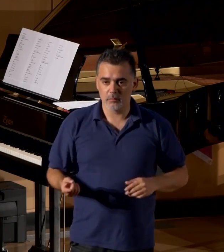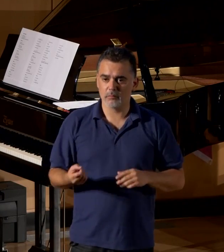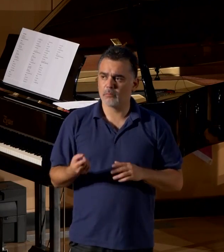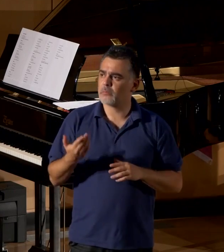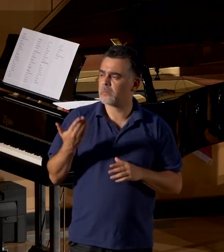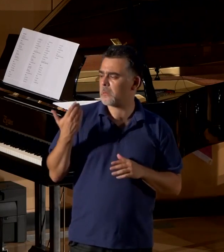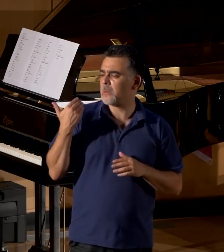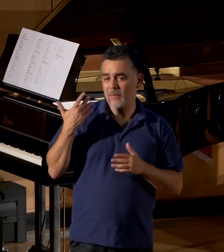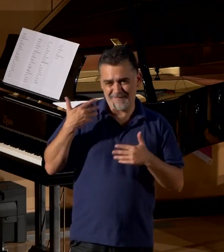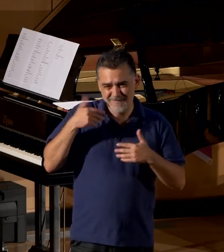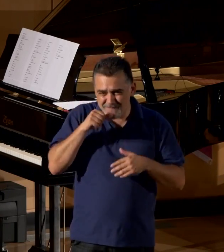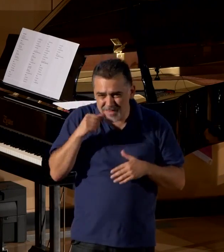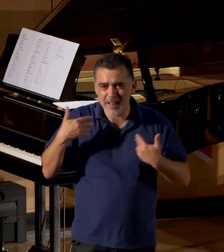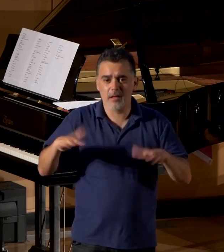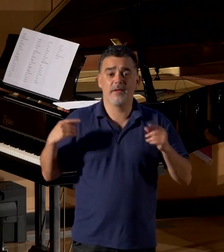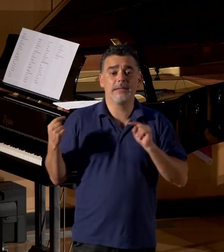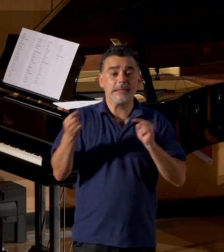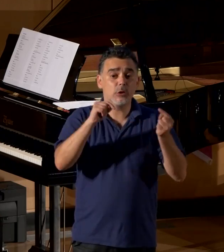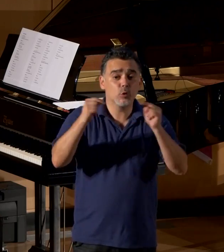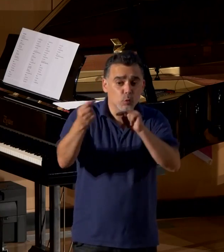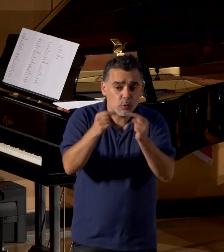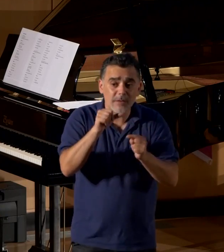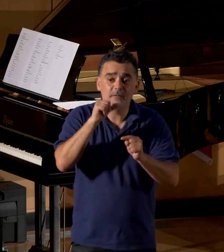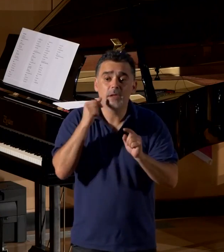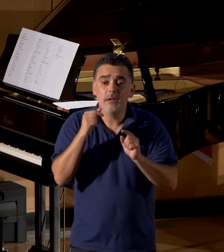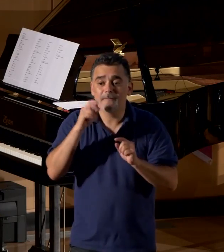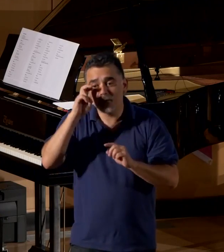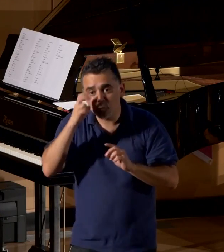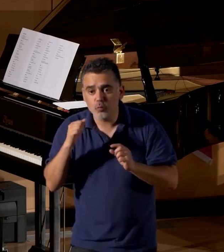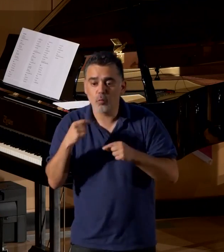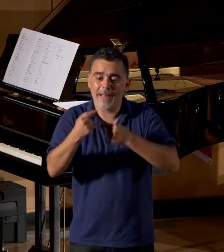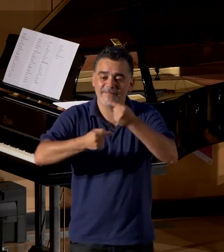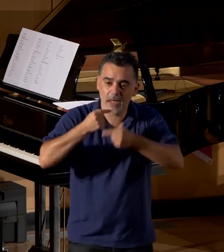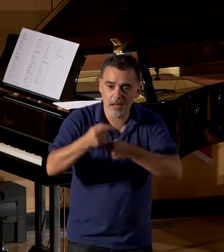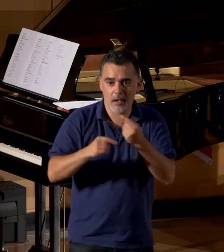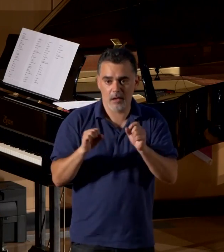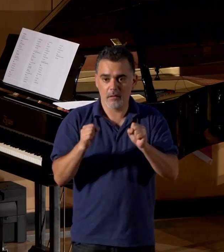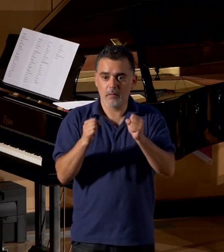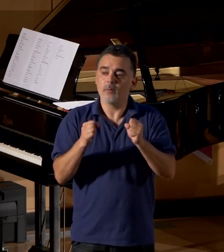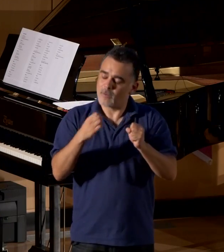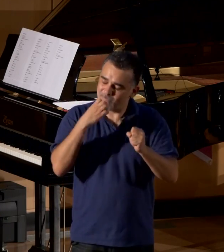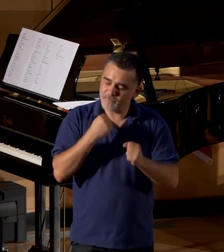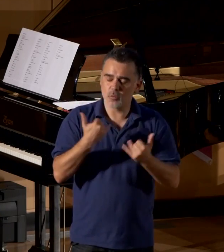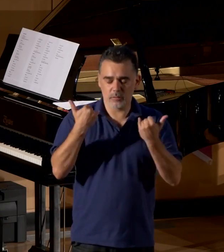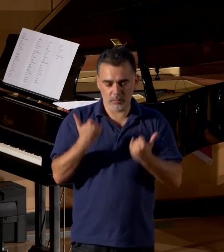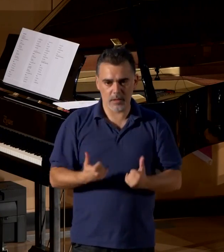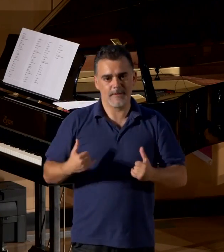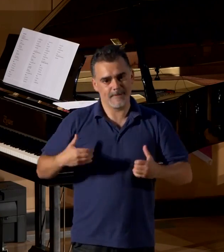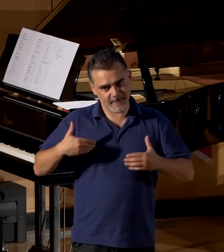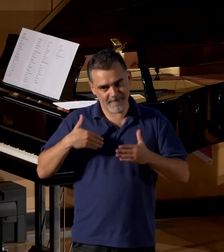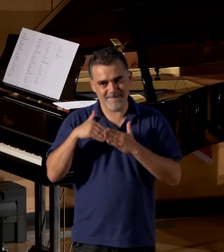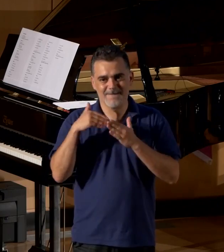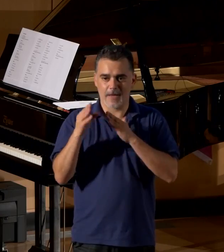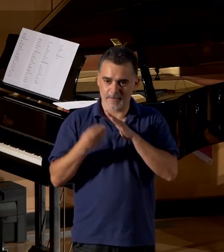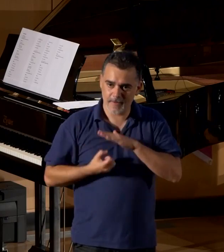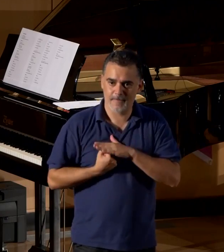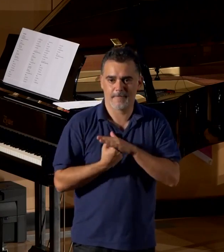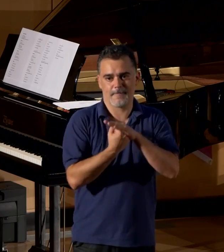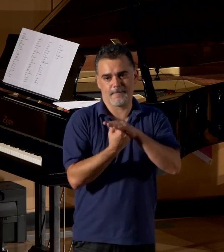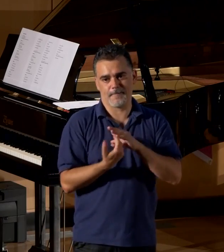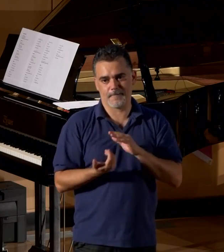diskutiert worden und es ist vor allem auch schon viel auf den Weg gebracht worden oder entwickelt worden. Und das wollen wir mit verstärken,